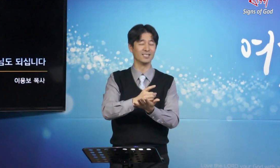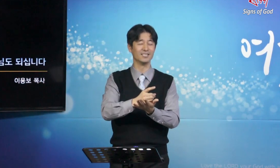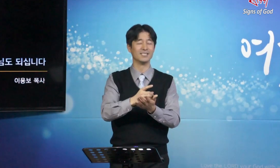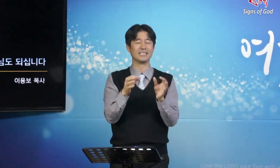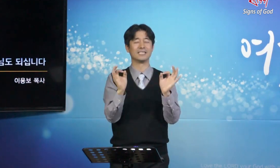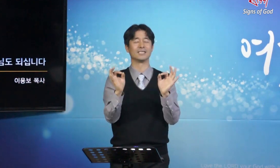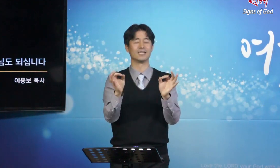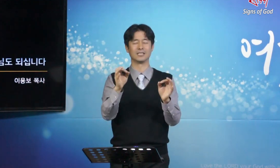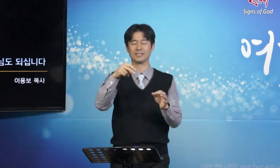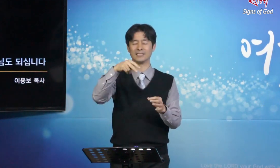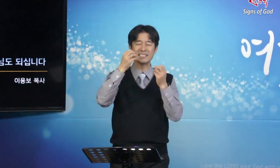천안에